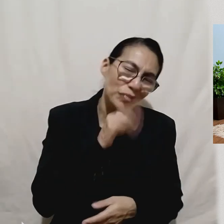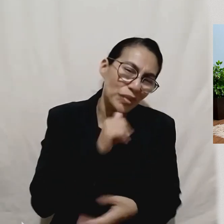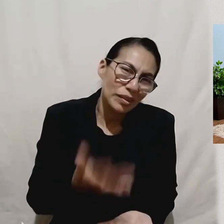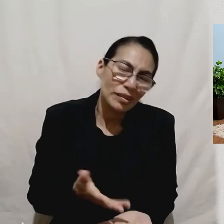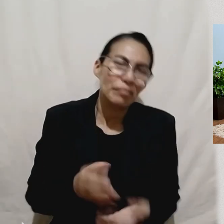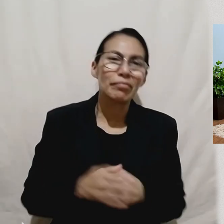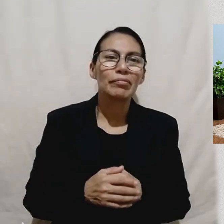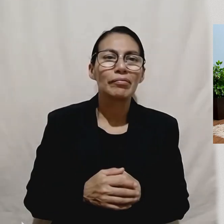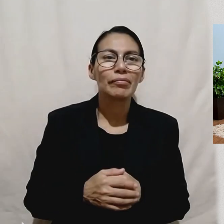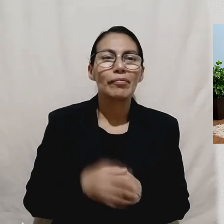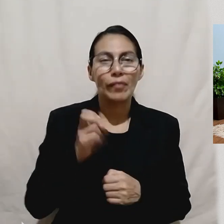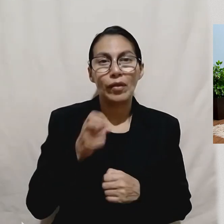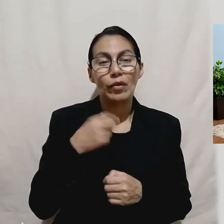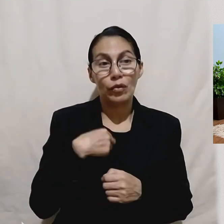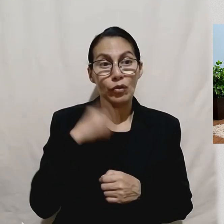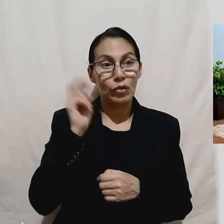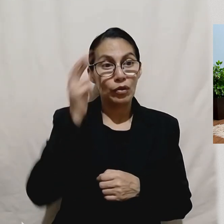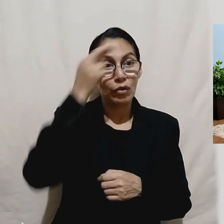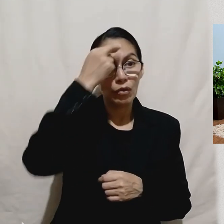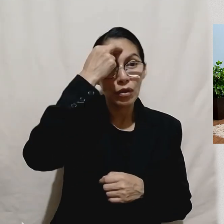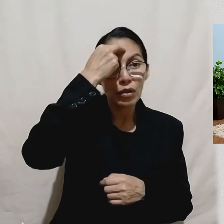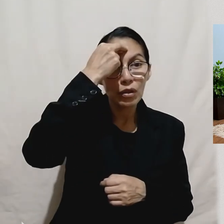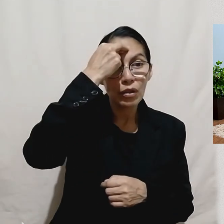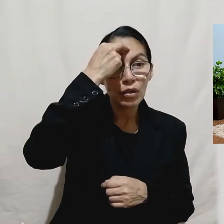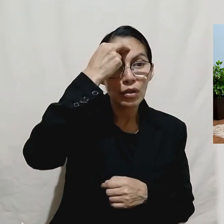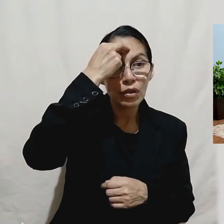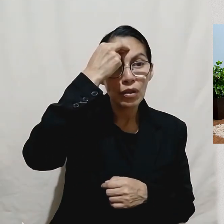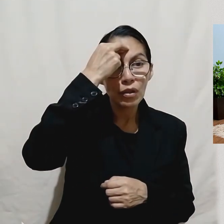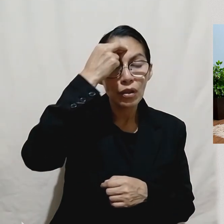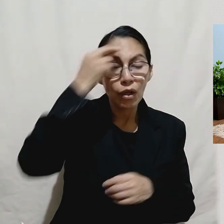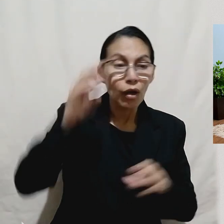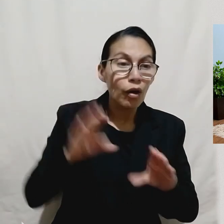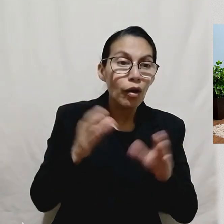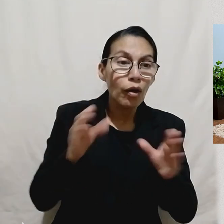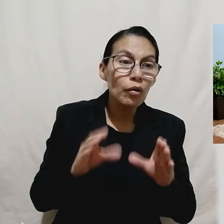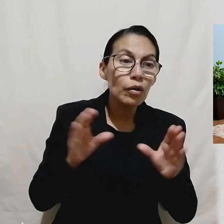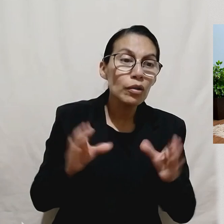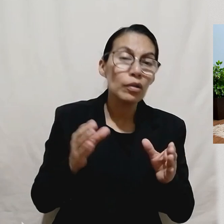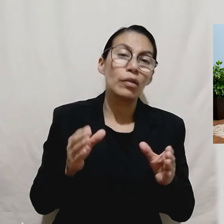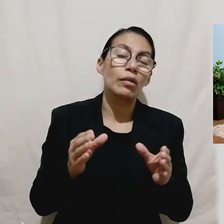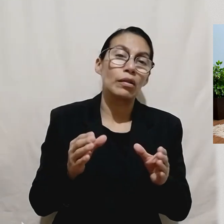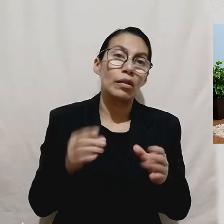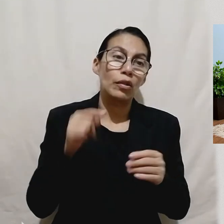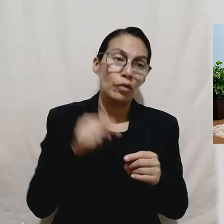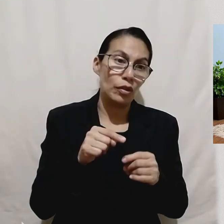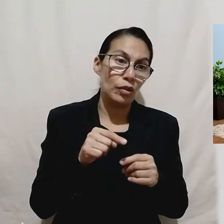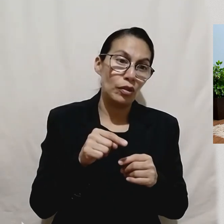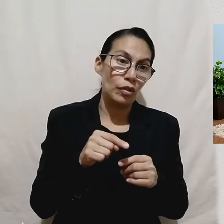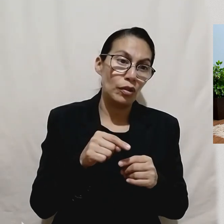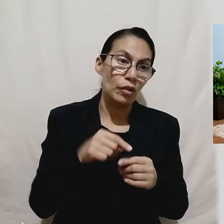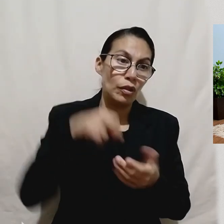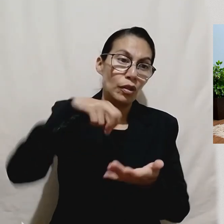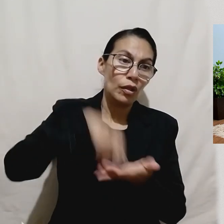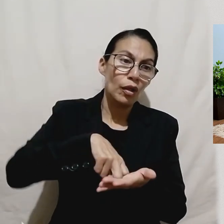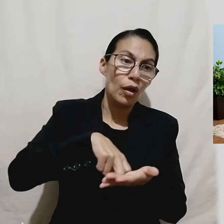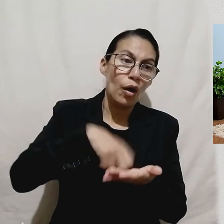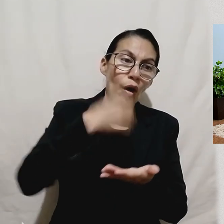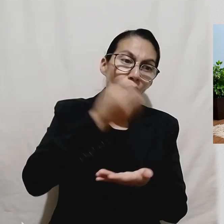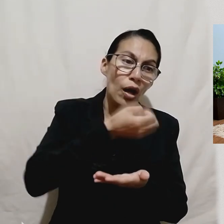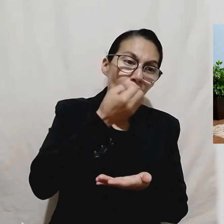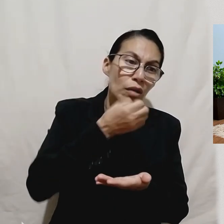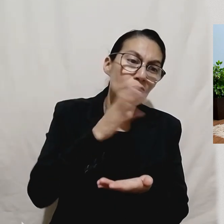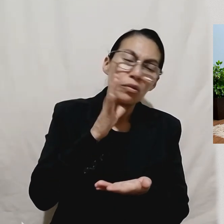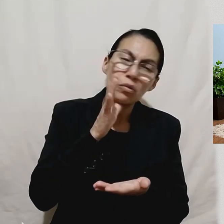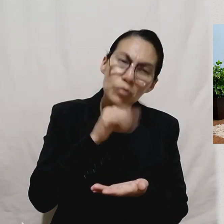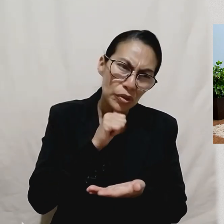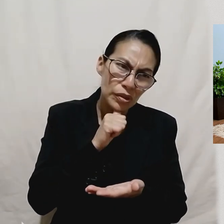recuerdo que el colportaje también fue algo que la oración hará igual no tenía tiempo yo de arrodillarme orar no era una oración